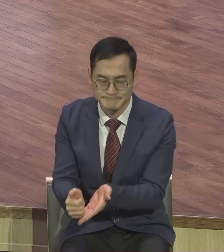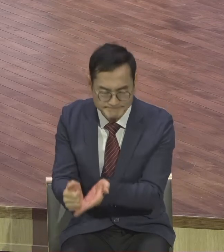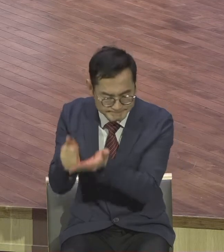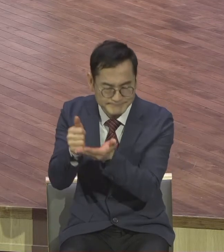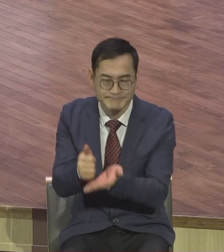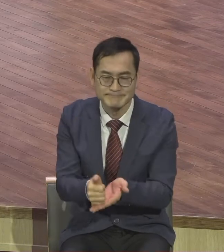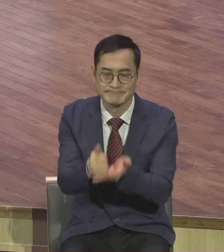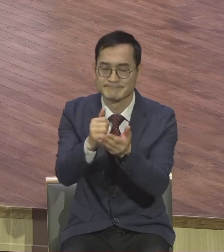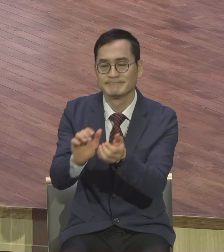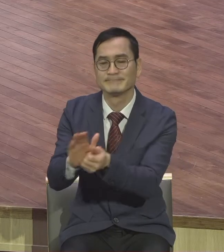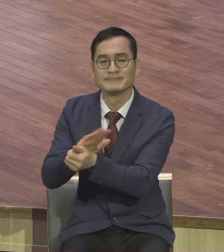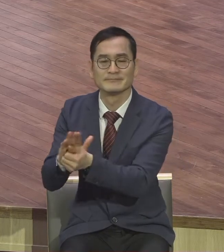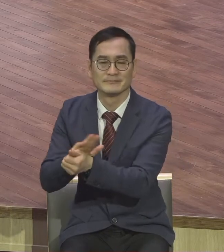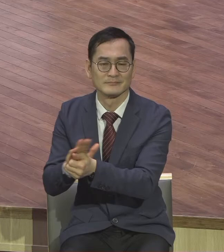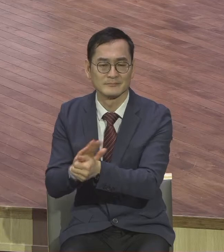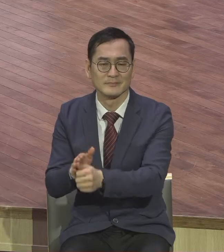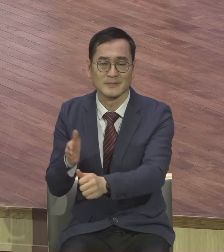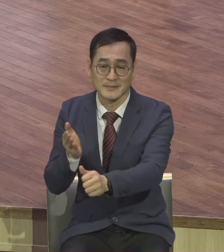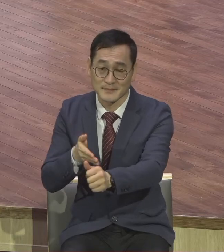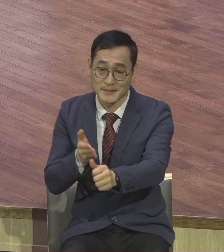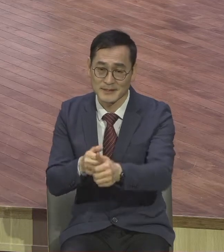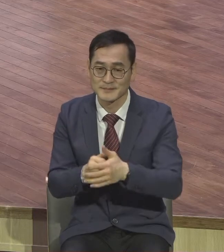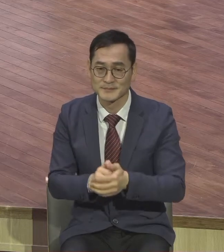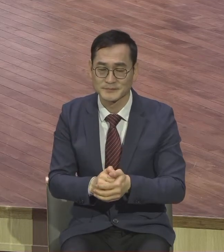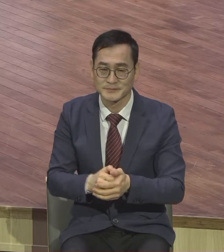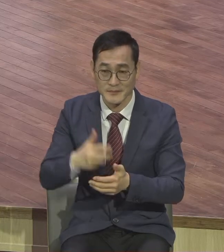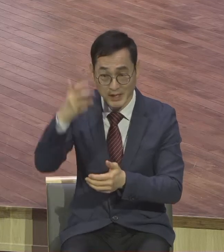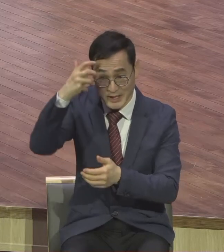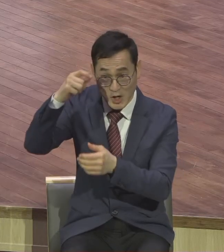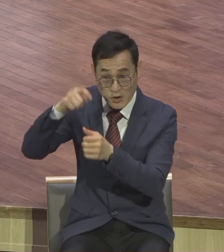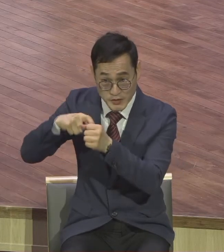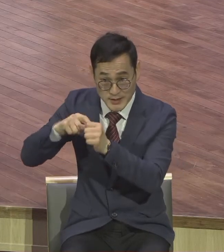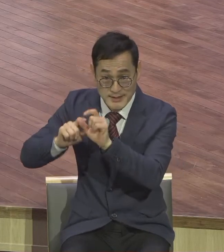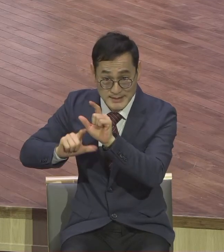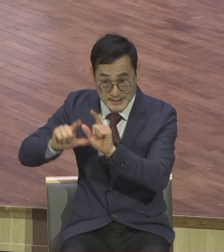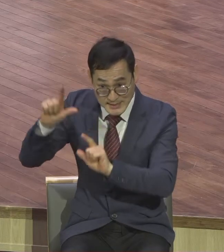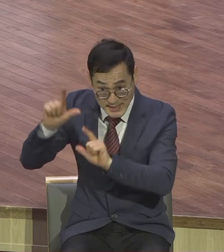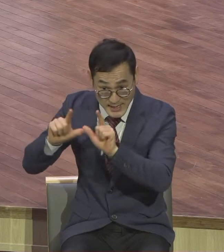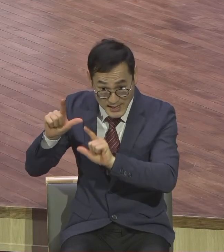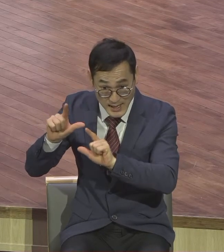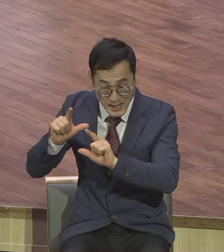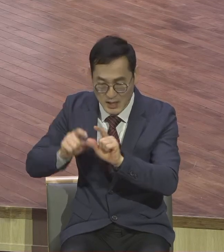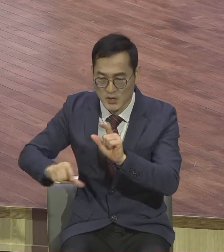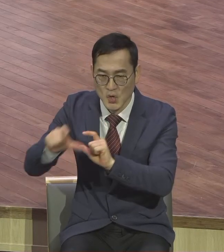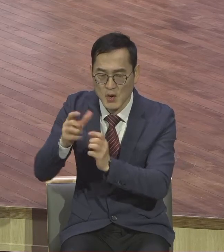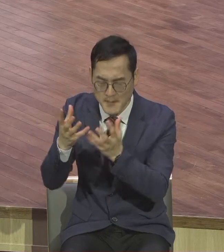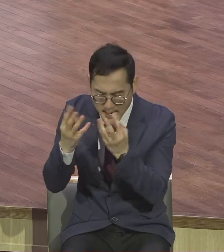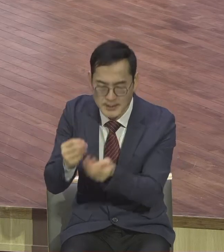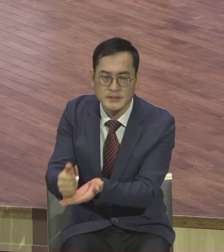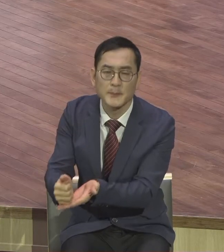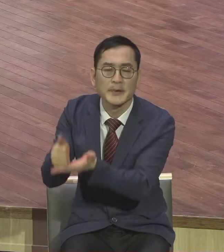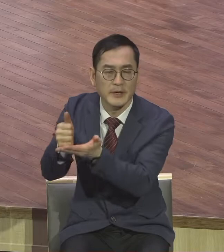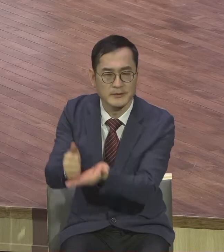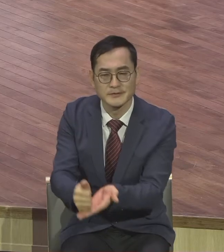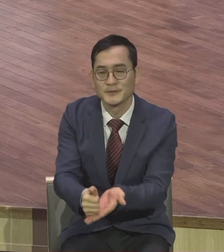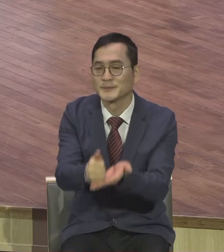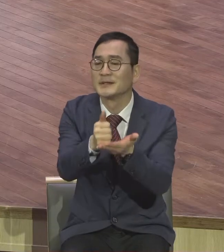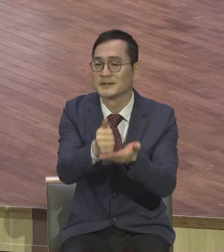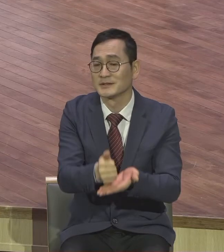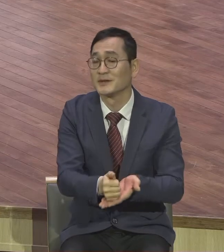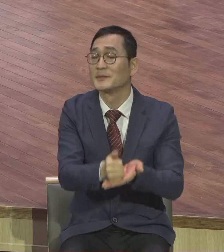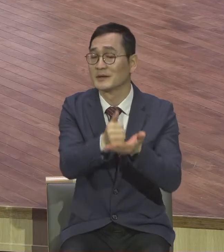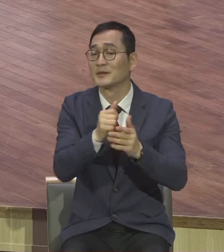영적 자세는요 더 섬기는 자 그렇게 중요합니다 우리가 섬기는 이 섬기는 뭐냐